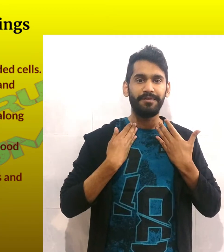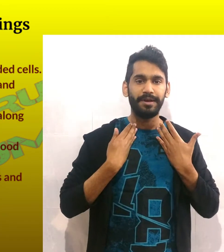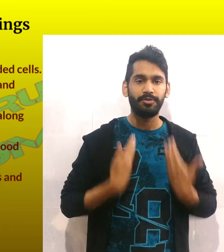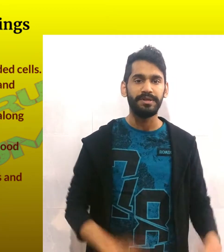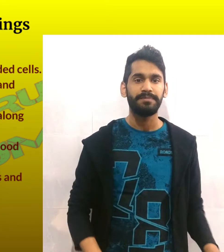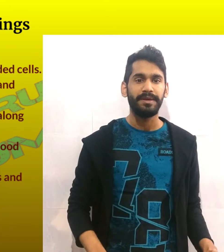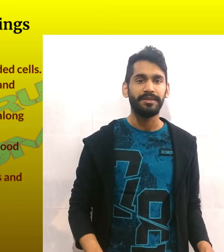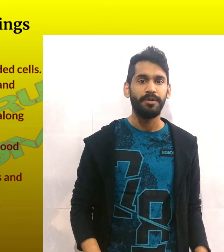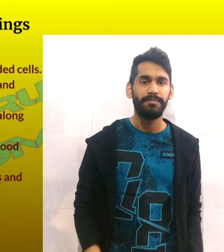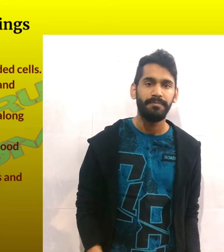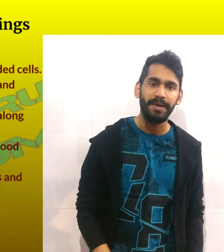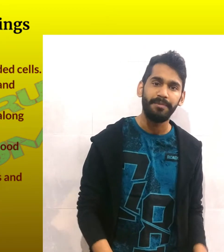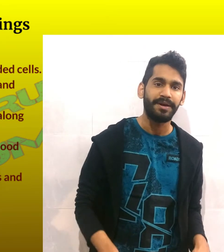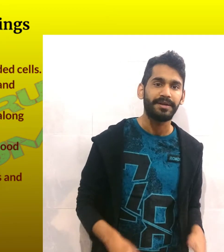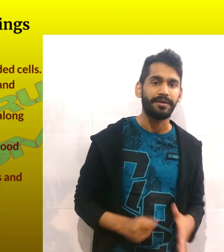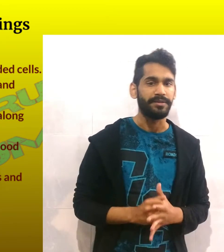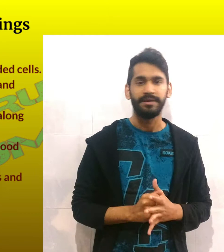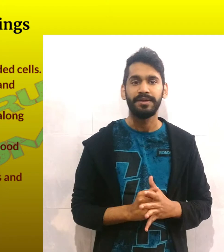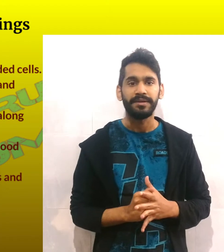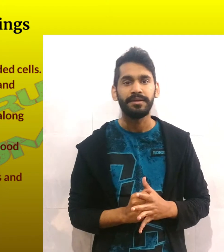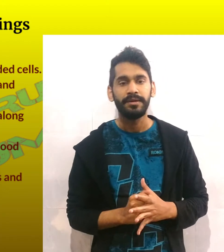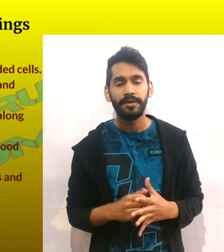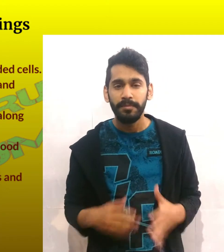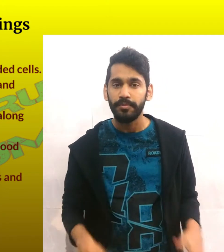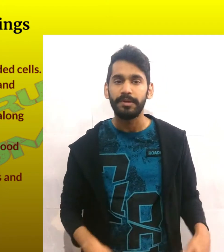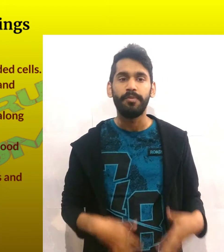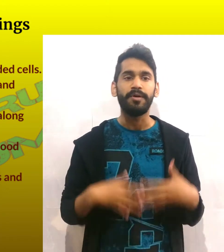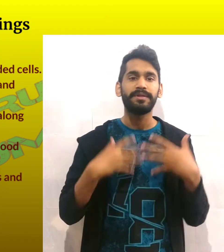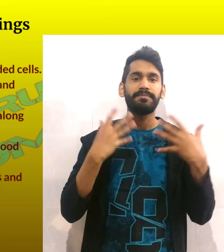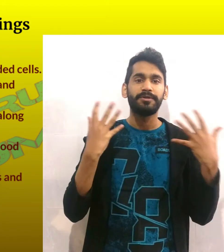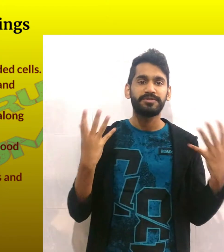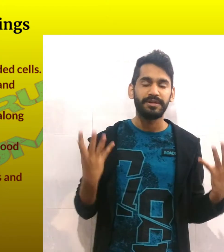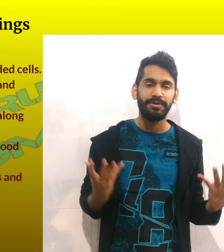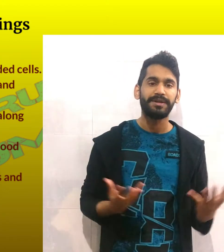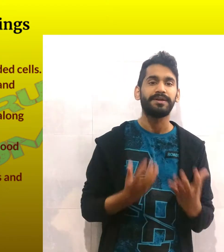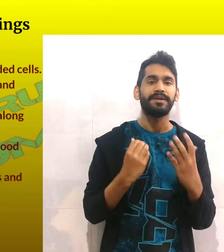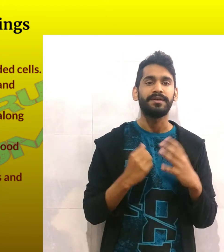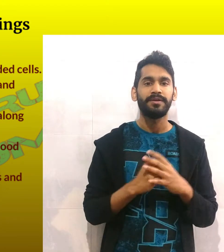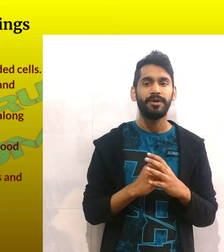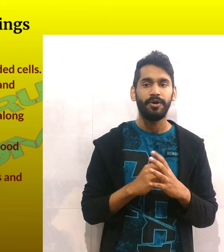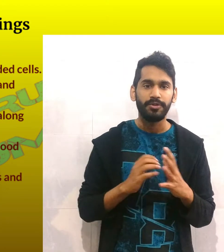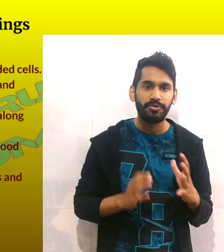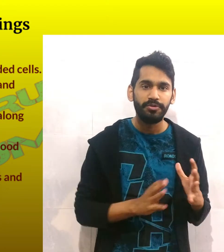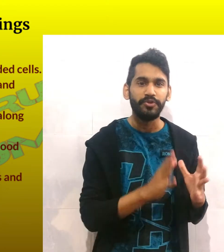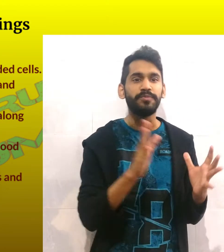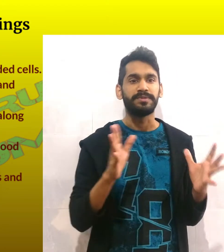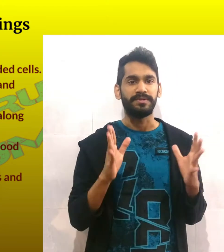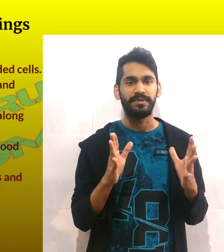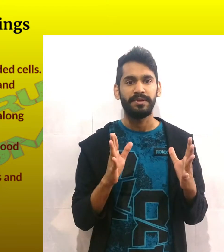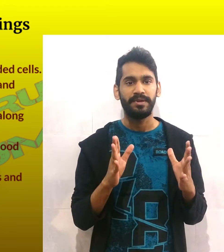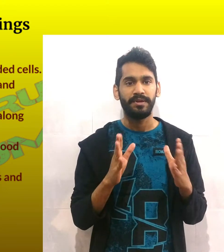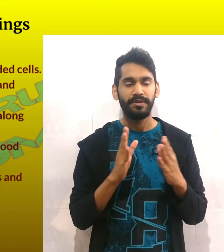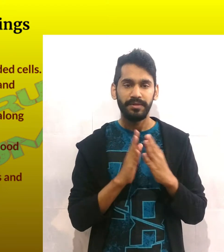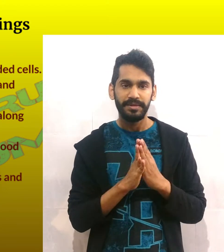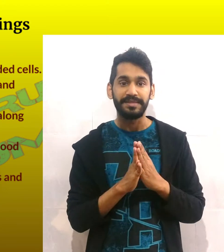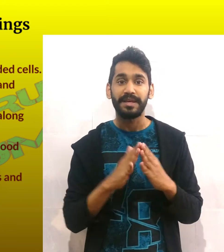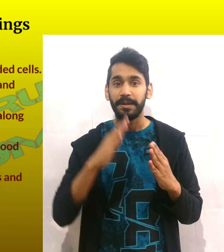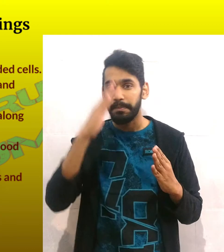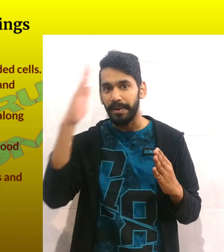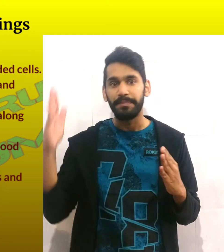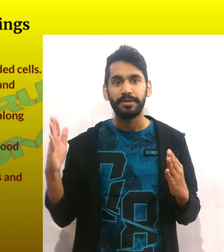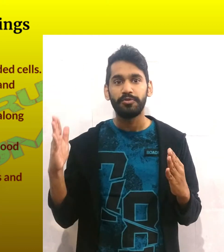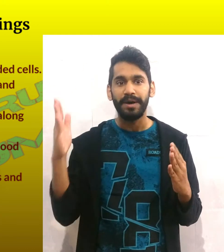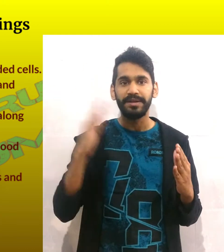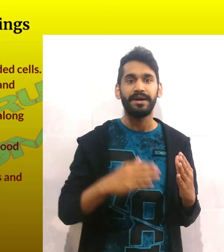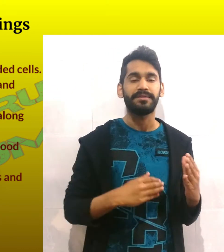सिर्फ ग्रेविटी के थ्रू नीचे फेंक दिया और पैर में इकट्ठा कर दिया, नहीं, पूरी बॉडी तक ब्लड को सर्कुलेट करना है। और थ्रू ट्यूब्स, जैसे कि